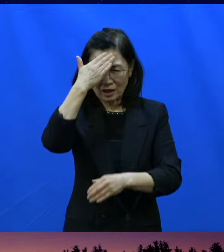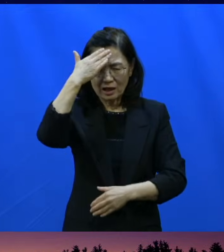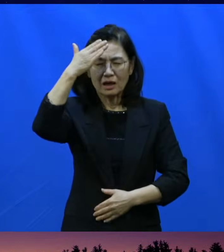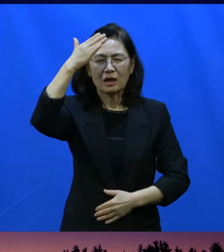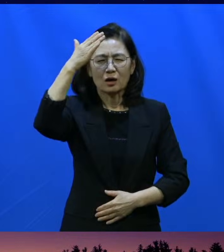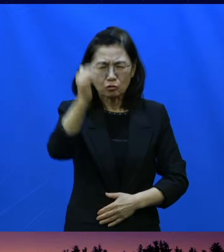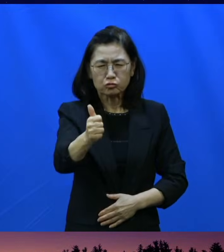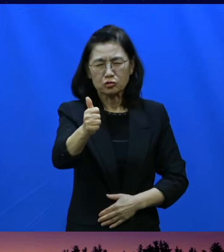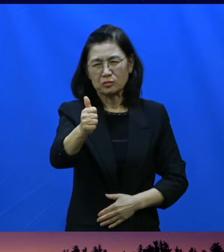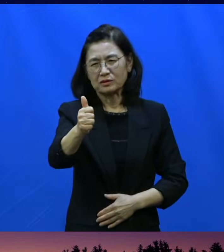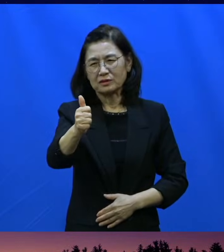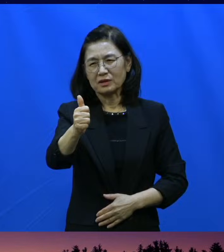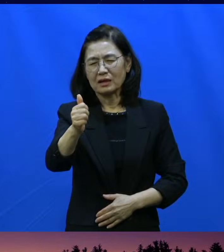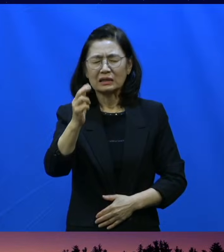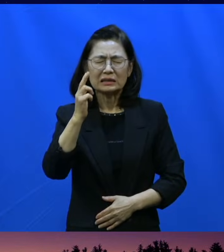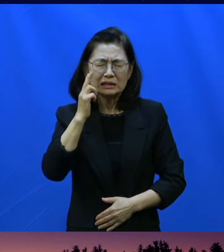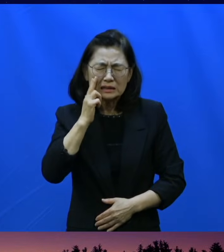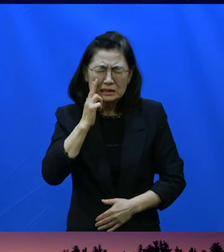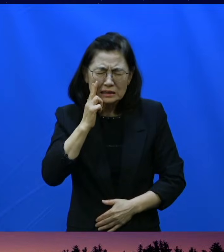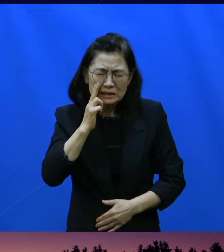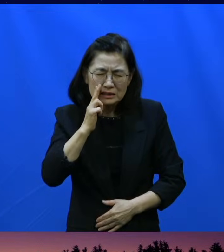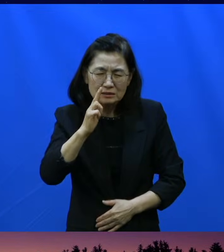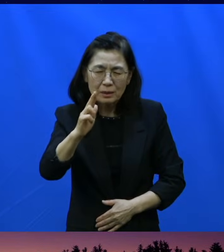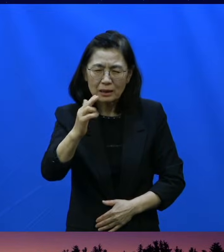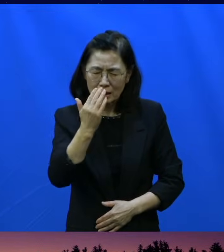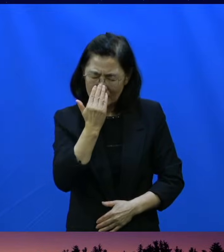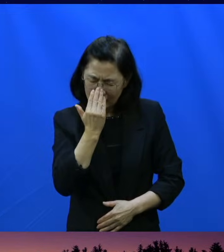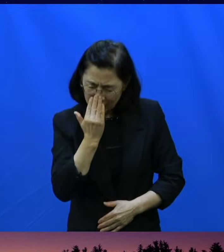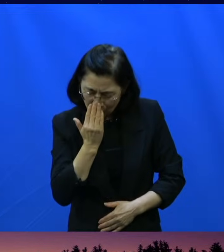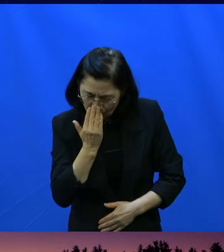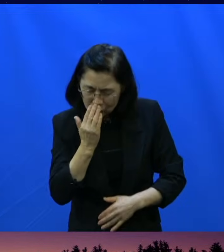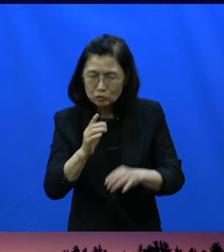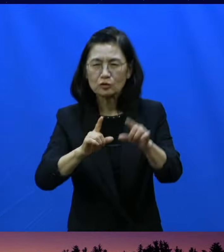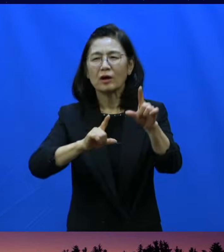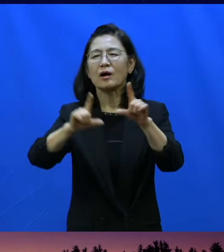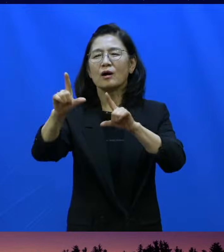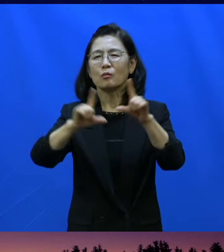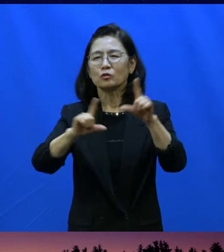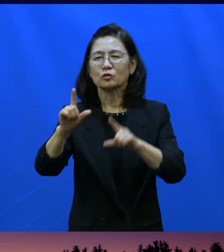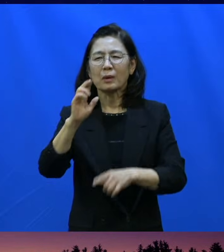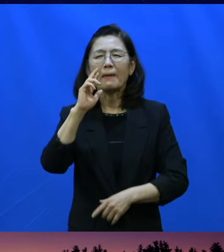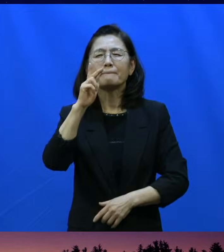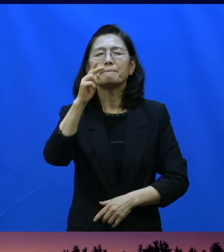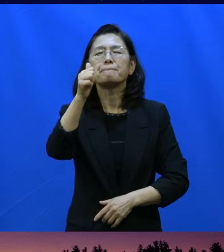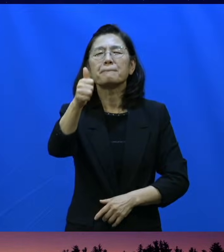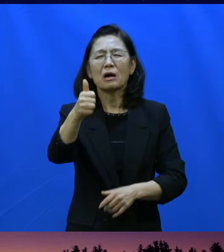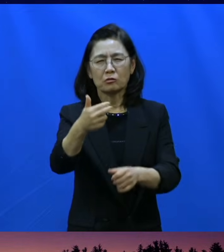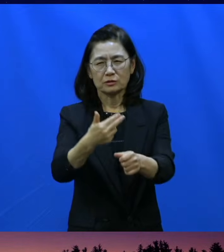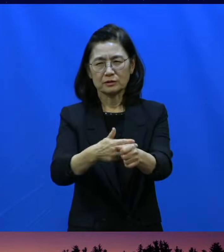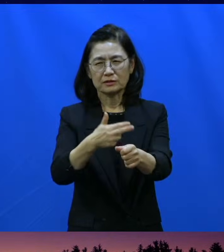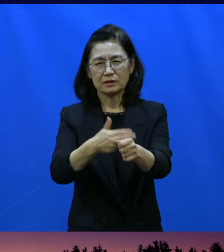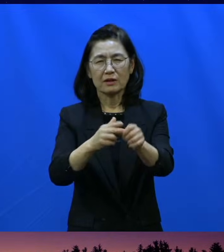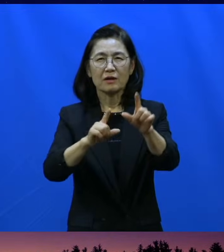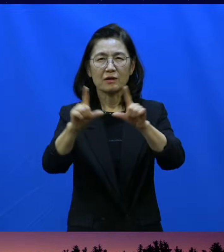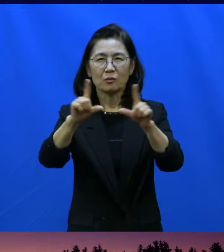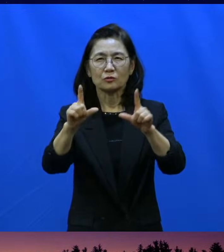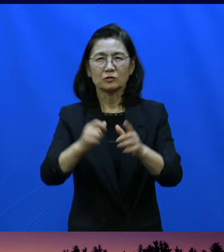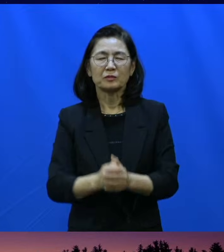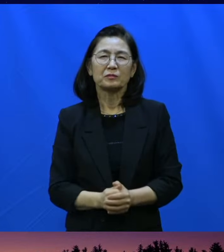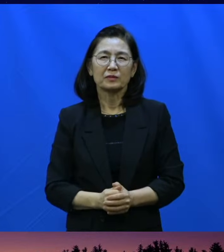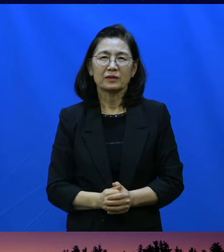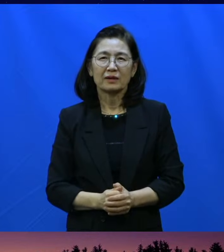지나치다 할 정도로 자기를 낮추고 있는 겁니다. 굉장히 이게 그냥 겸양을 떠는 게 아니고 진실로